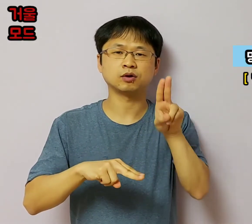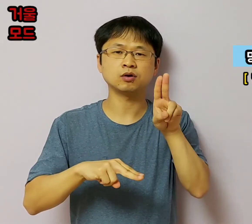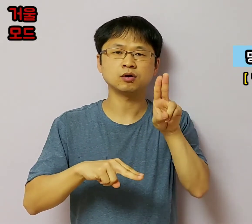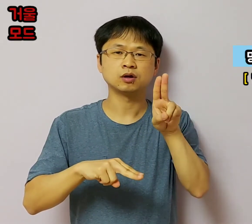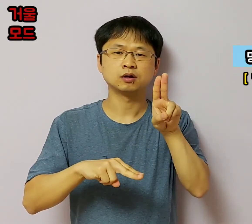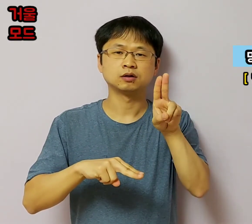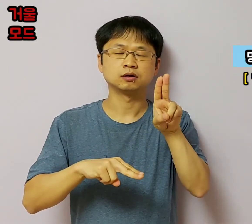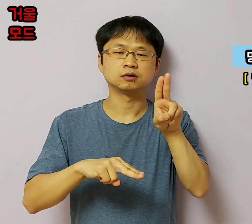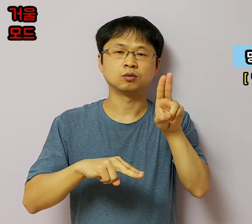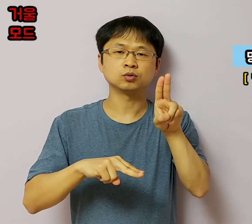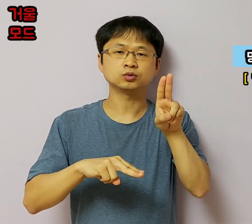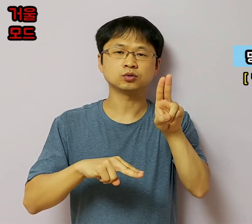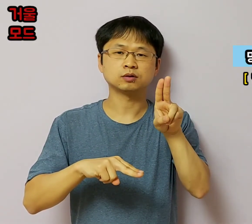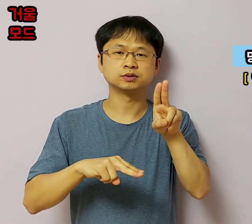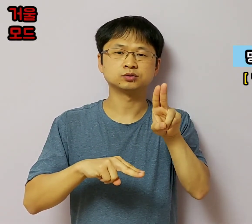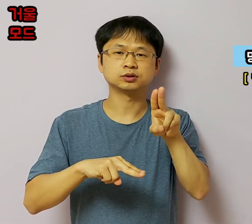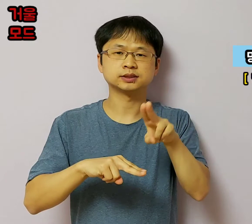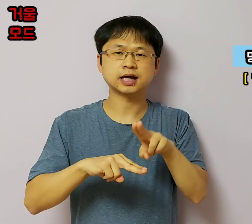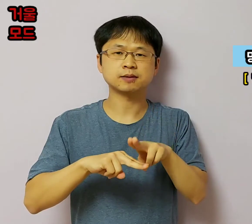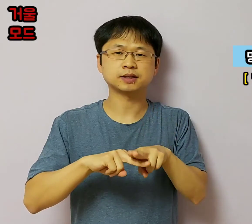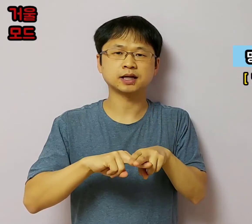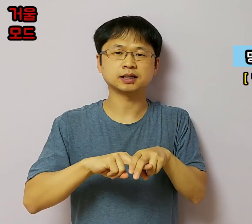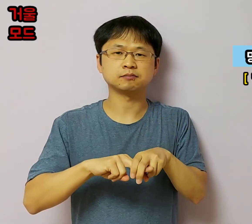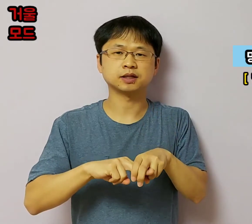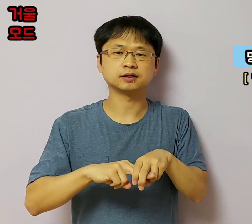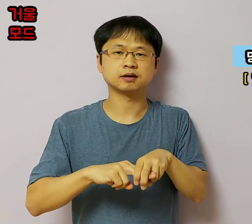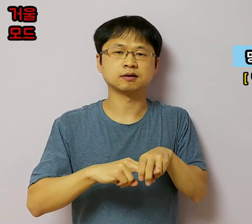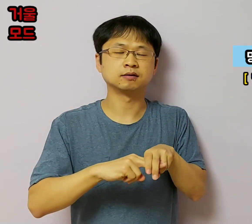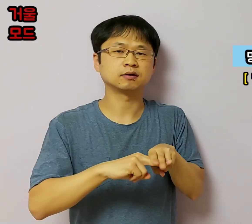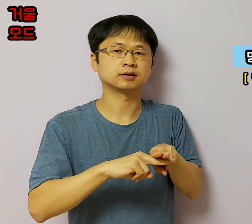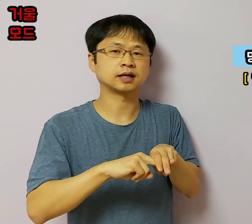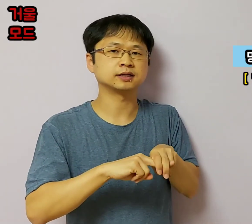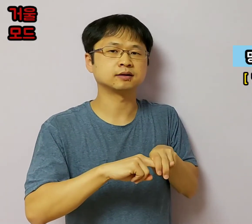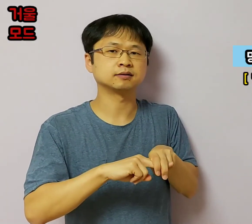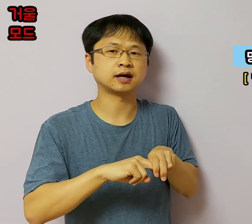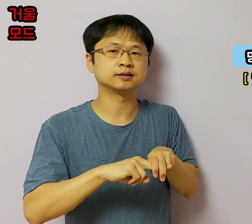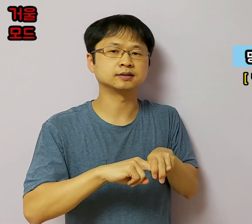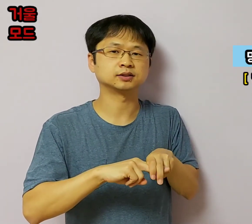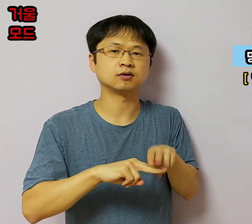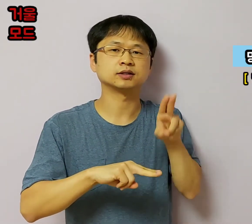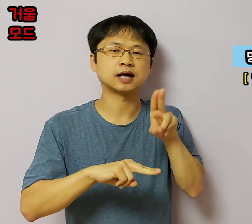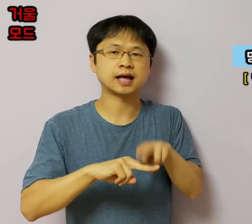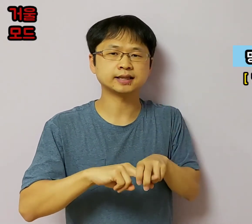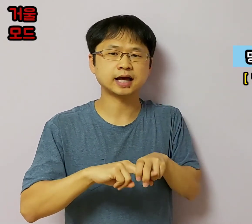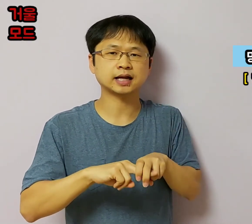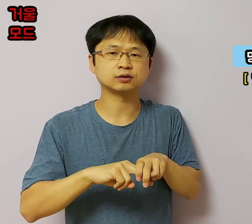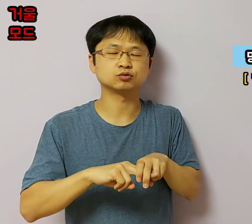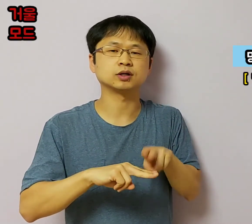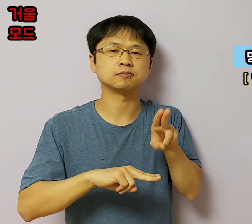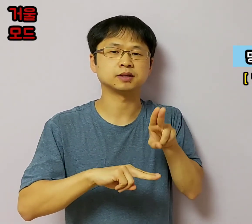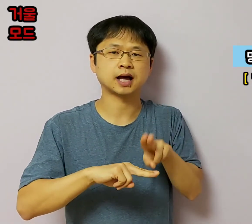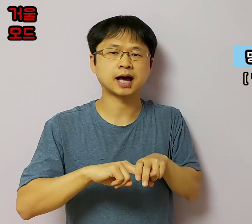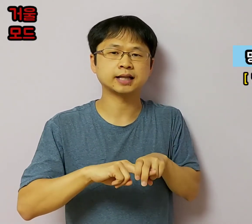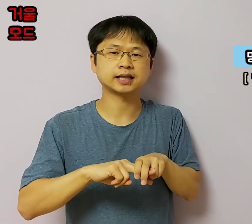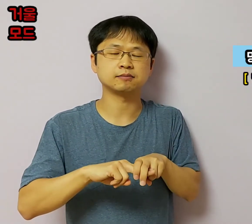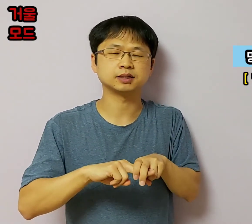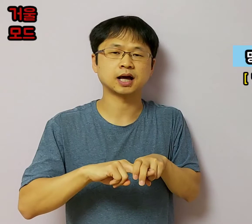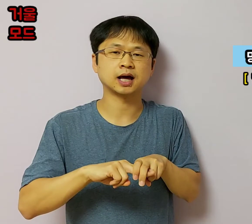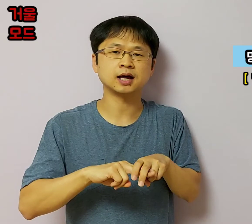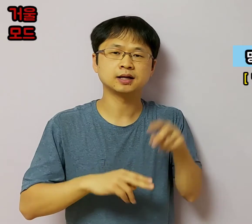되고요. 오른손 검지 중지는 사람의 다리가 됩니다. 다리를 걸터 앉는 거죠. 그래서 앉다라는 소가 됩니다. 앉다입니다.